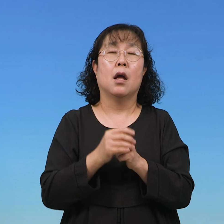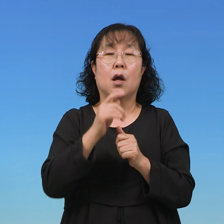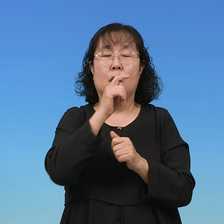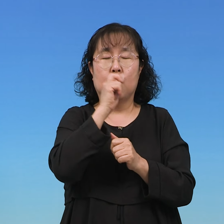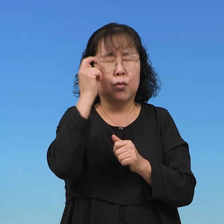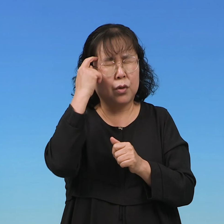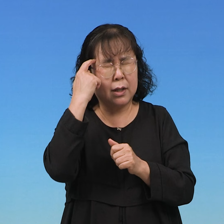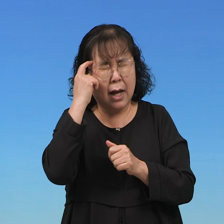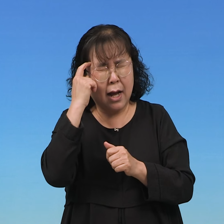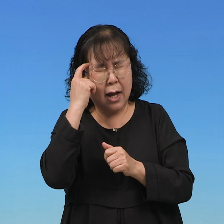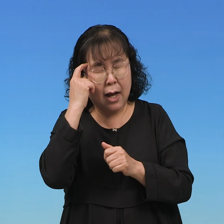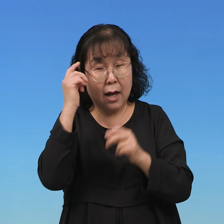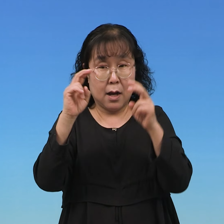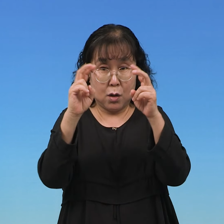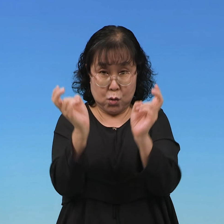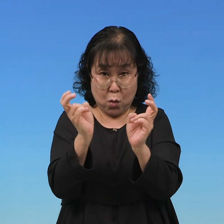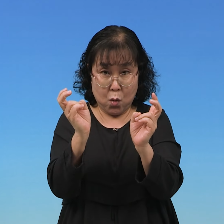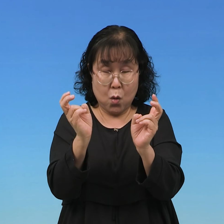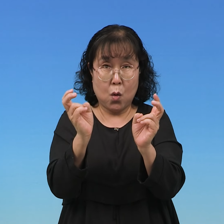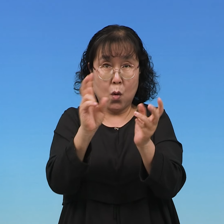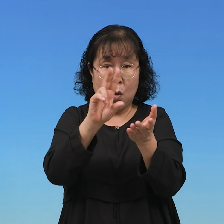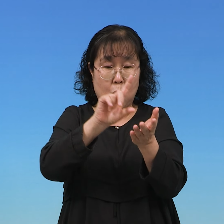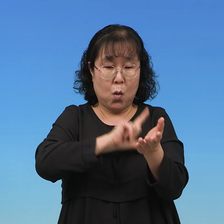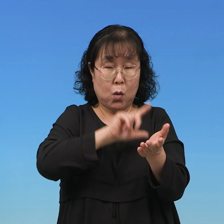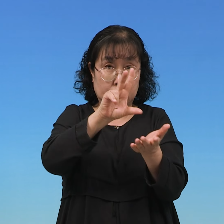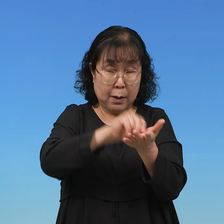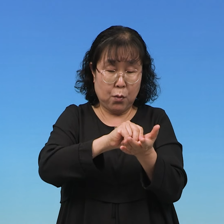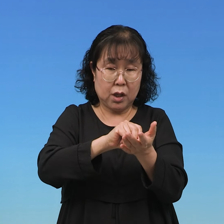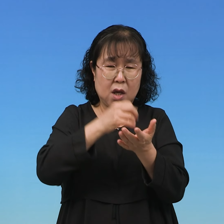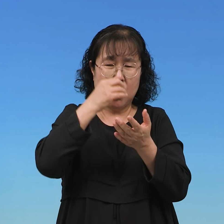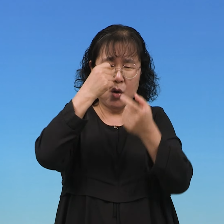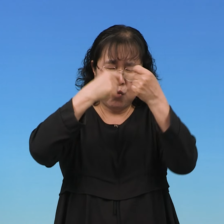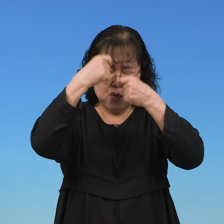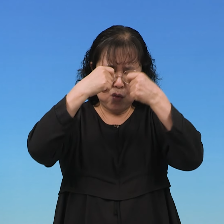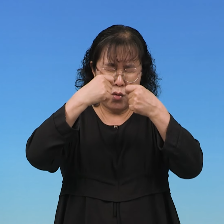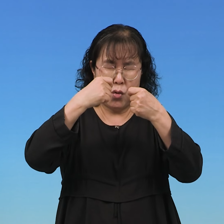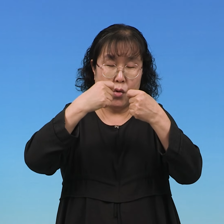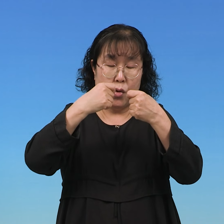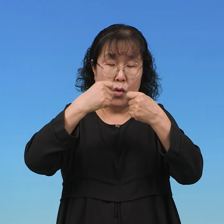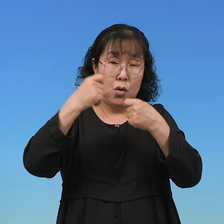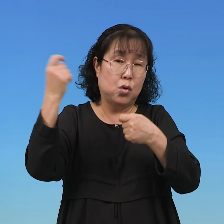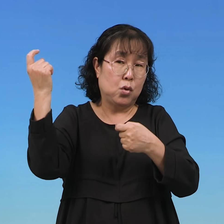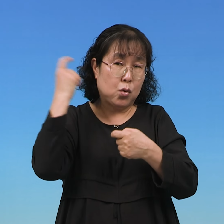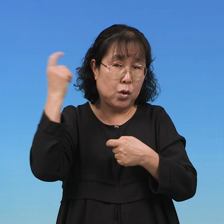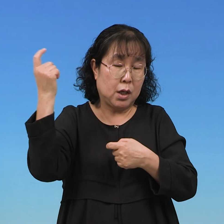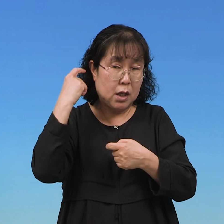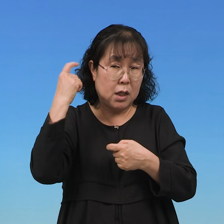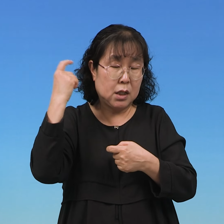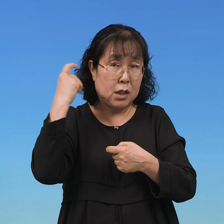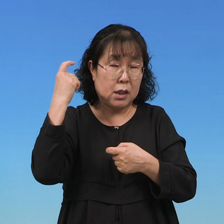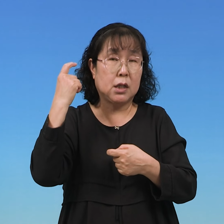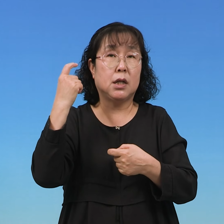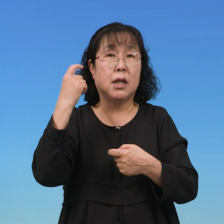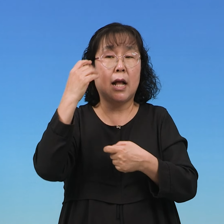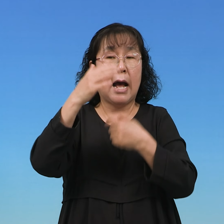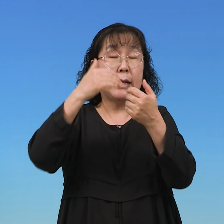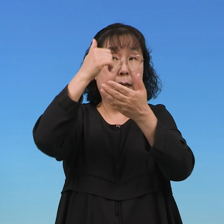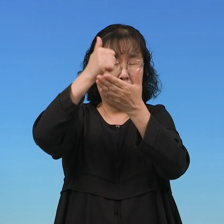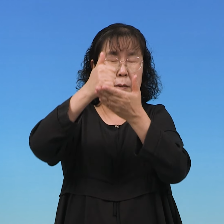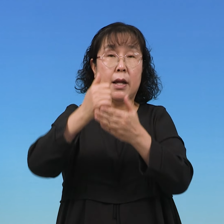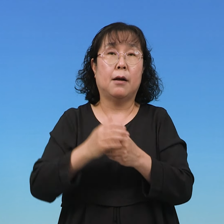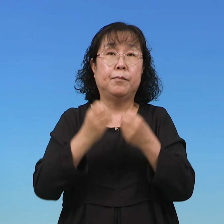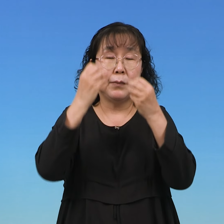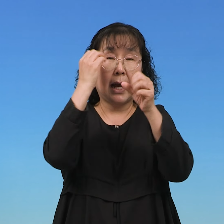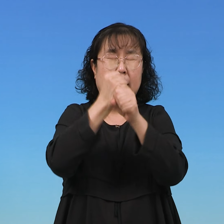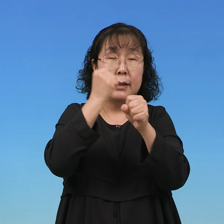소제목이, 묵상하는 소제목이 우는 소리를 들으신 하나님이래요. 이게 어떤 내용인가 하니까요,